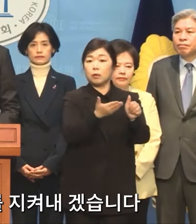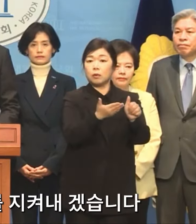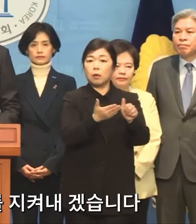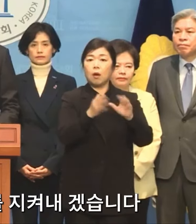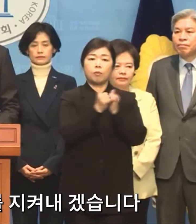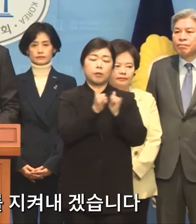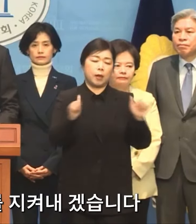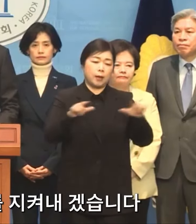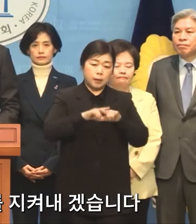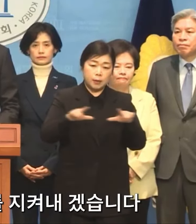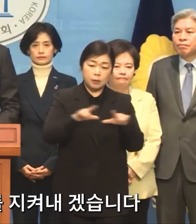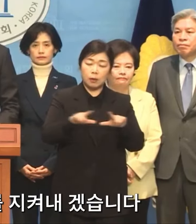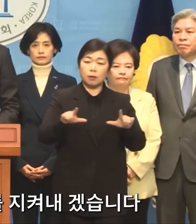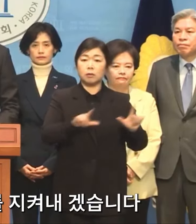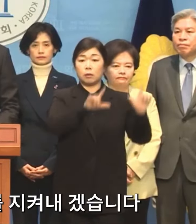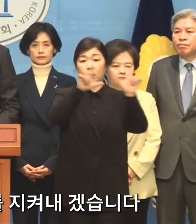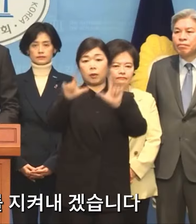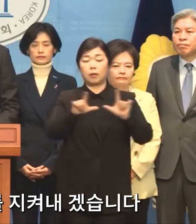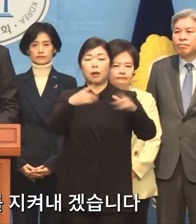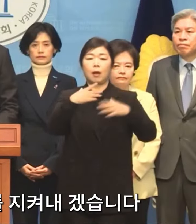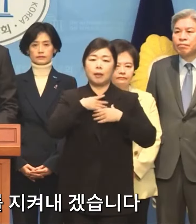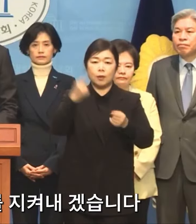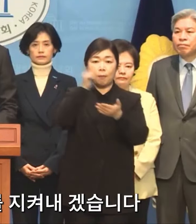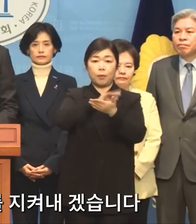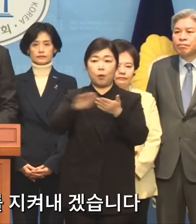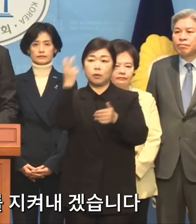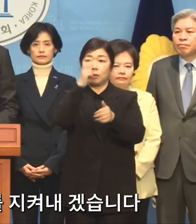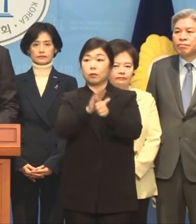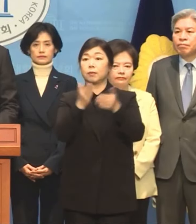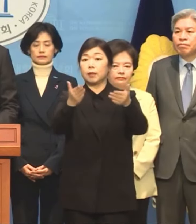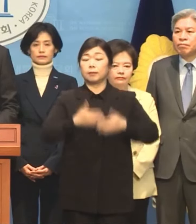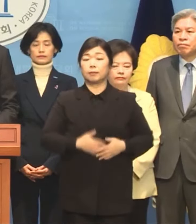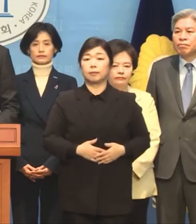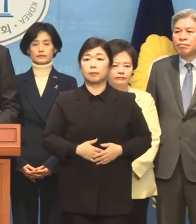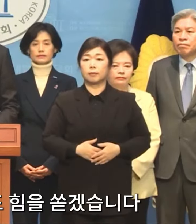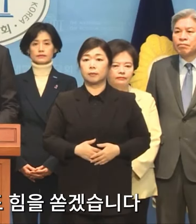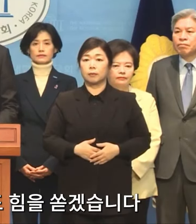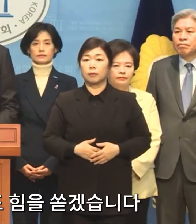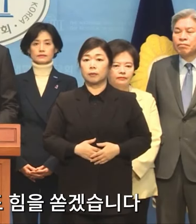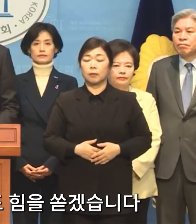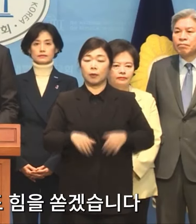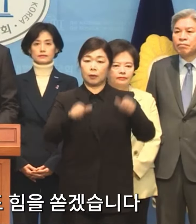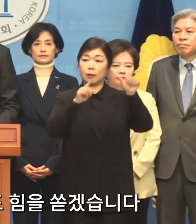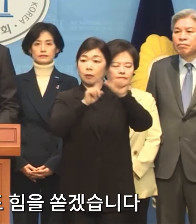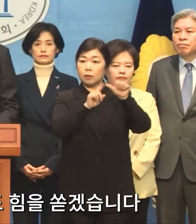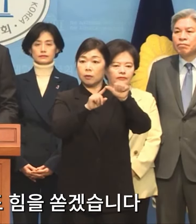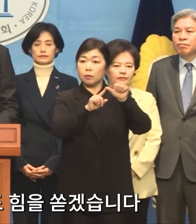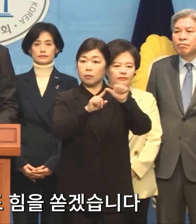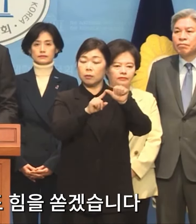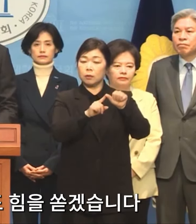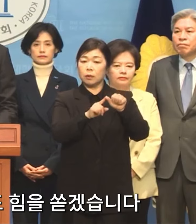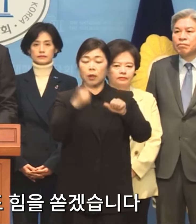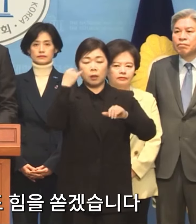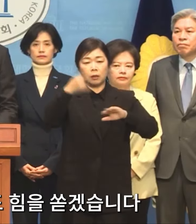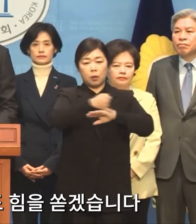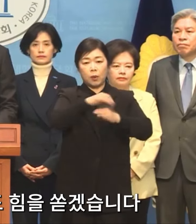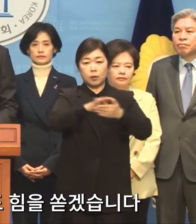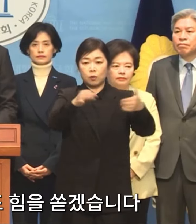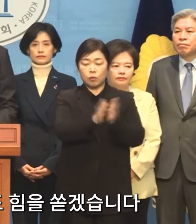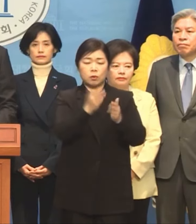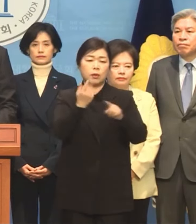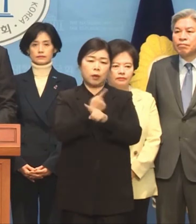국민의 일상의 안정과 평화를 지켜내겠습니다 다섯째 기획재정부 개혁에도